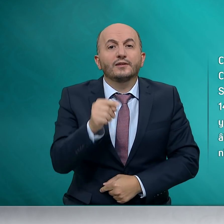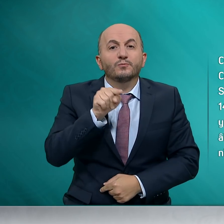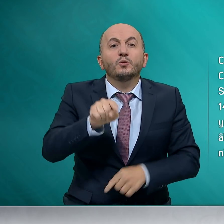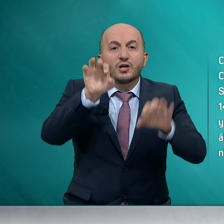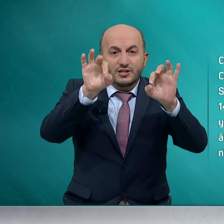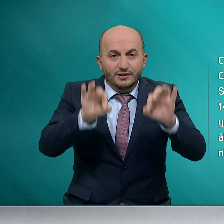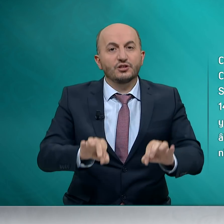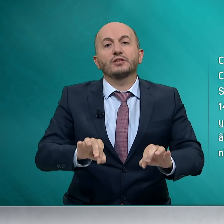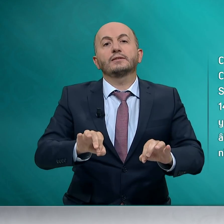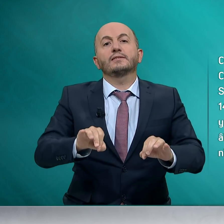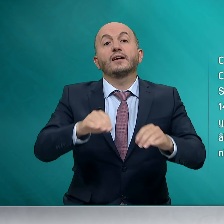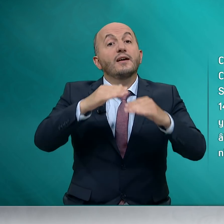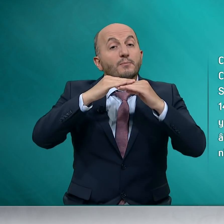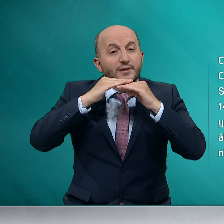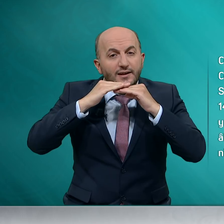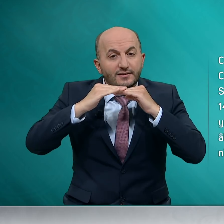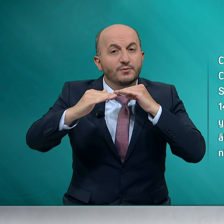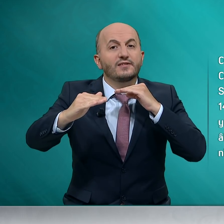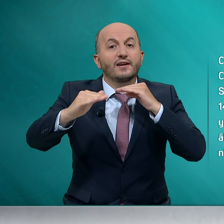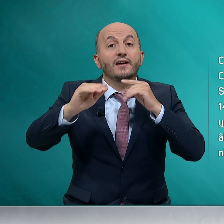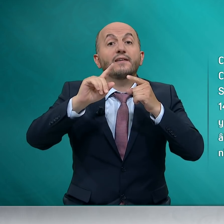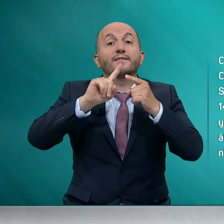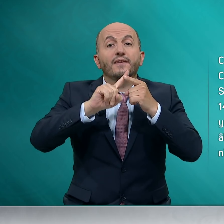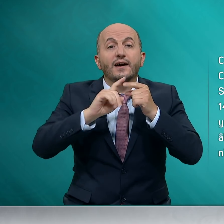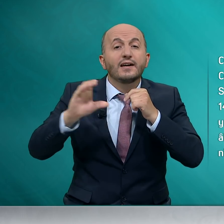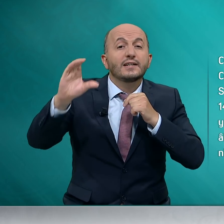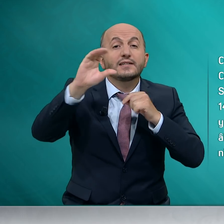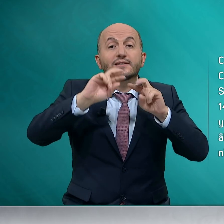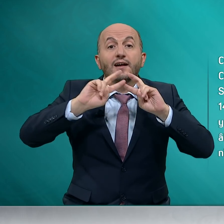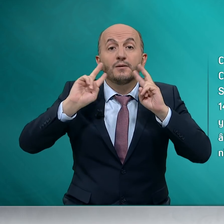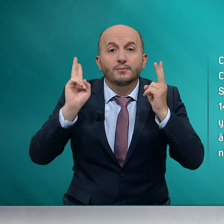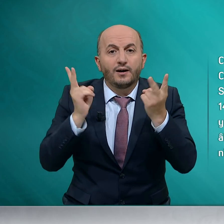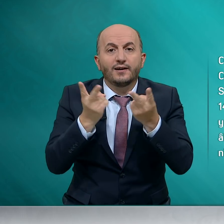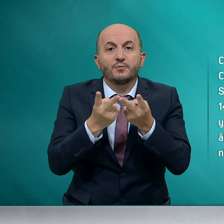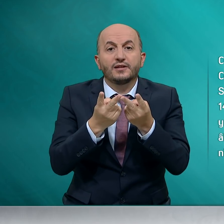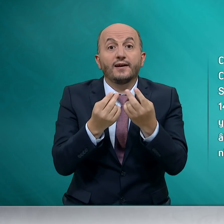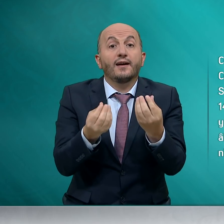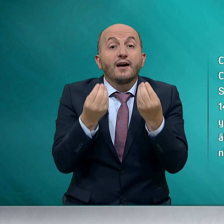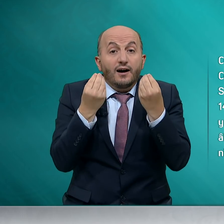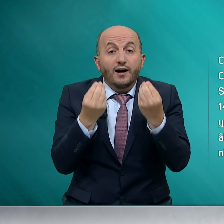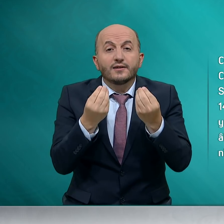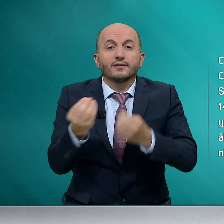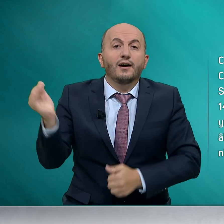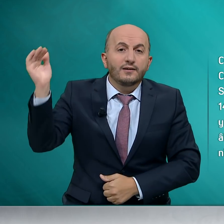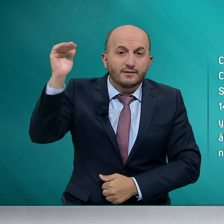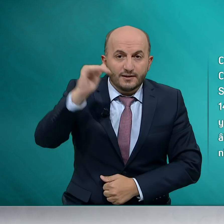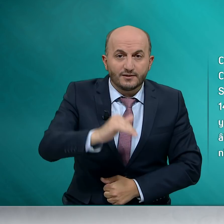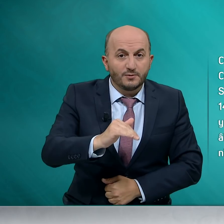bu başlangıcın milletimize ve İslam alemine hayırlar